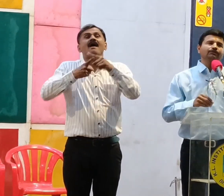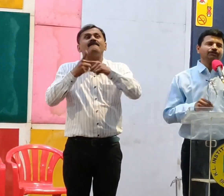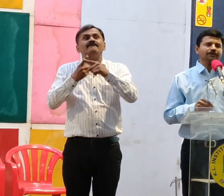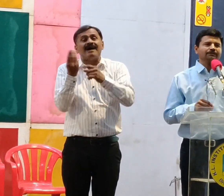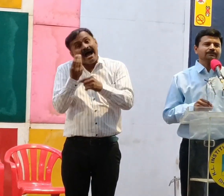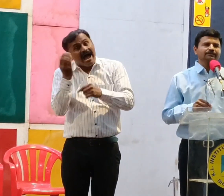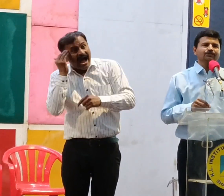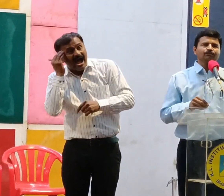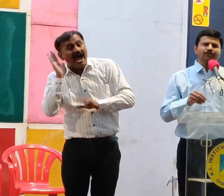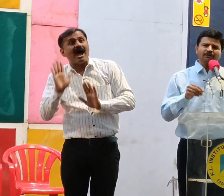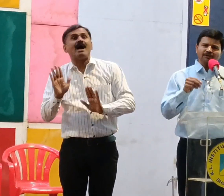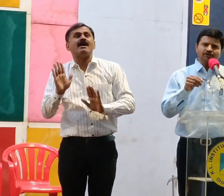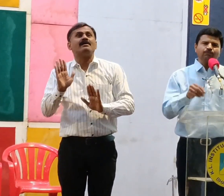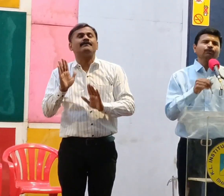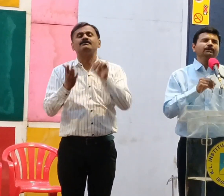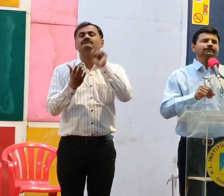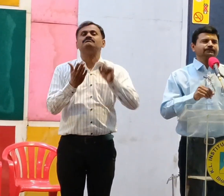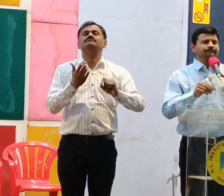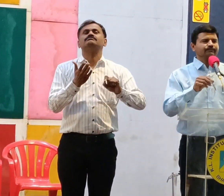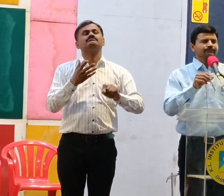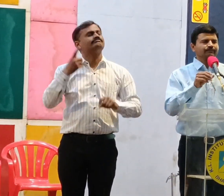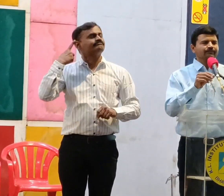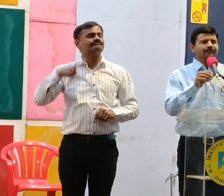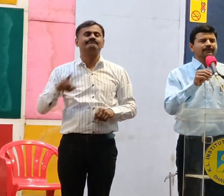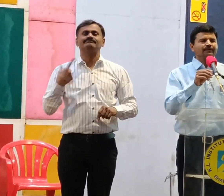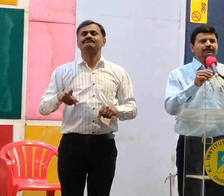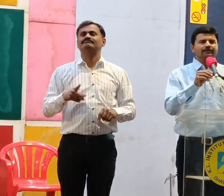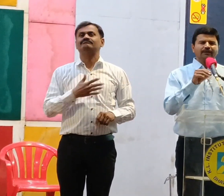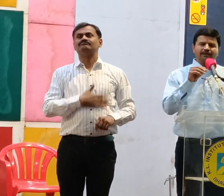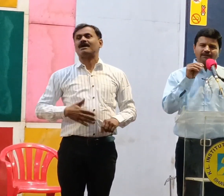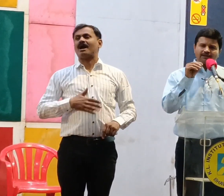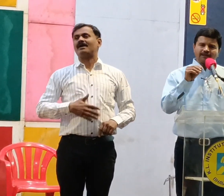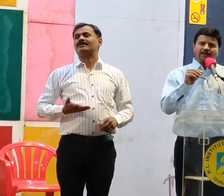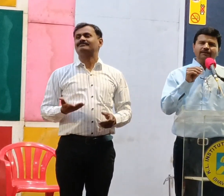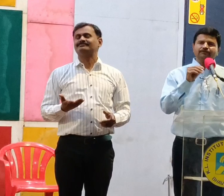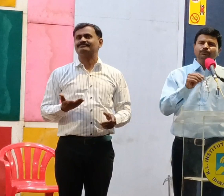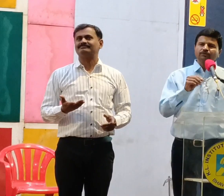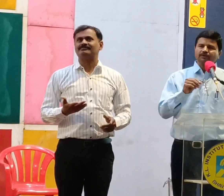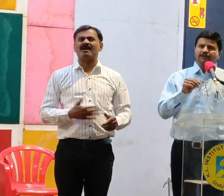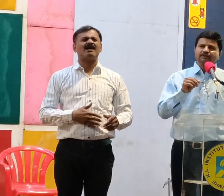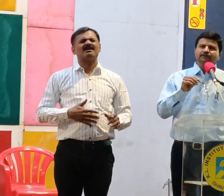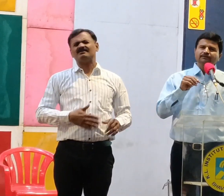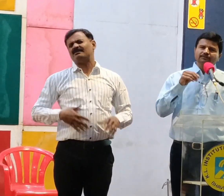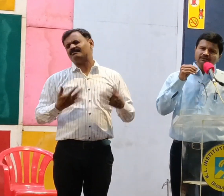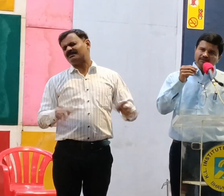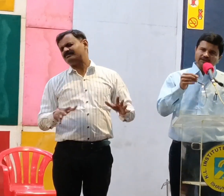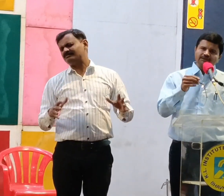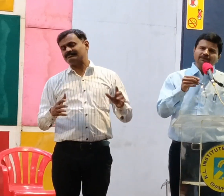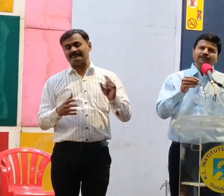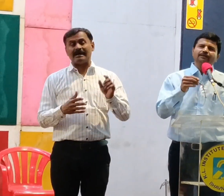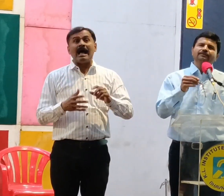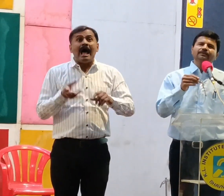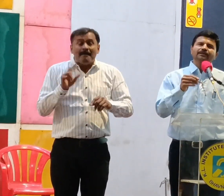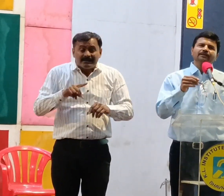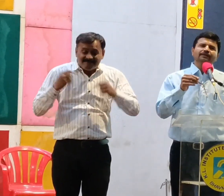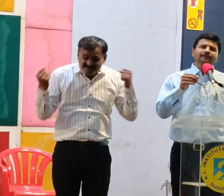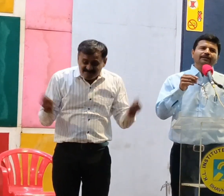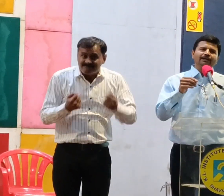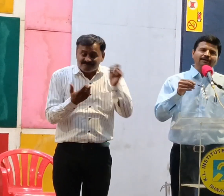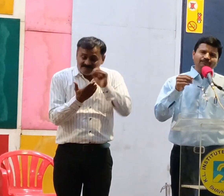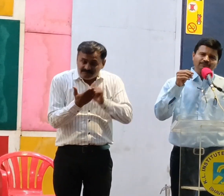આવડે તો છે પણ લખવું નથી, અને એ આળસ દૂર કરે, સરસ રીતે લખી